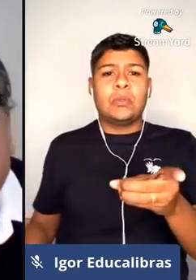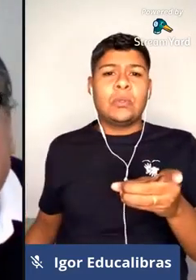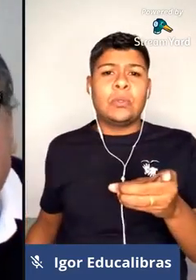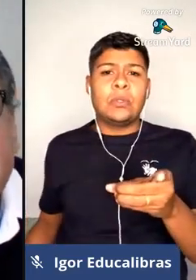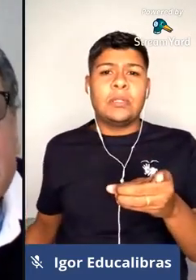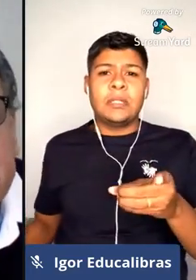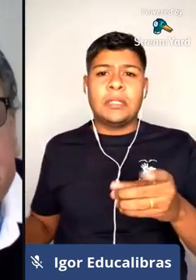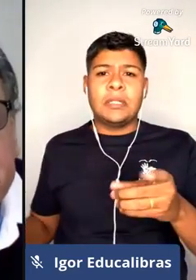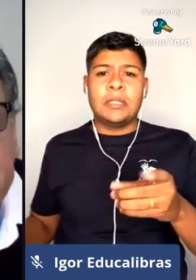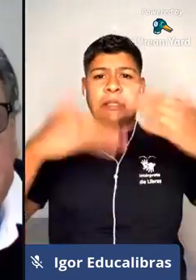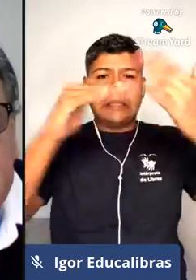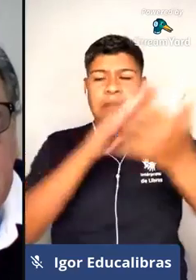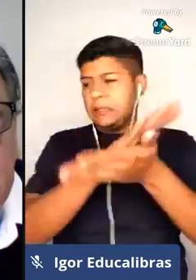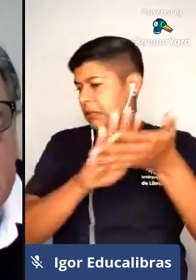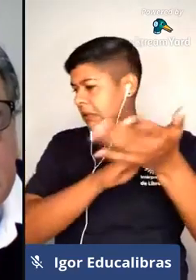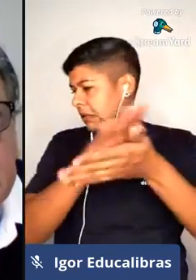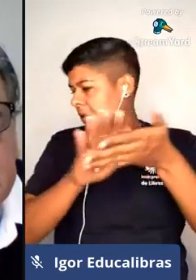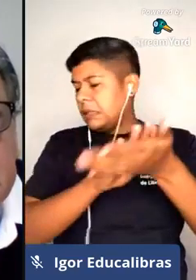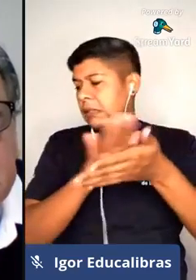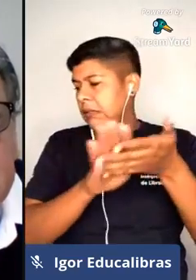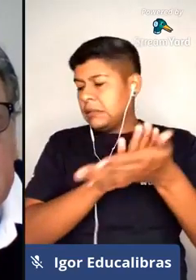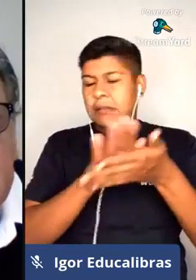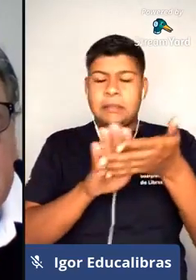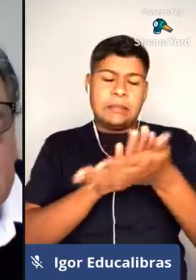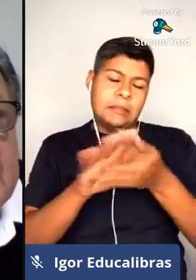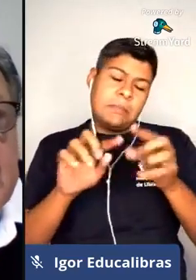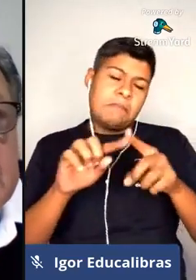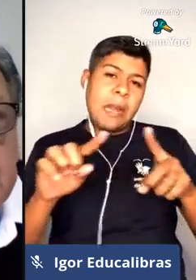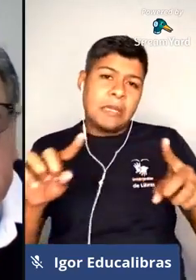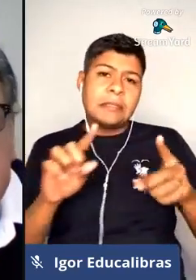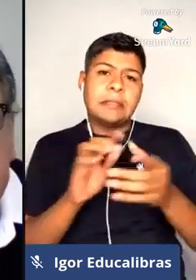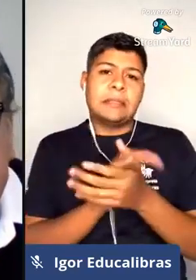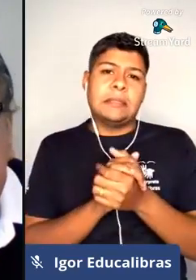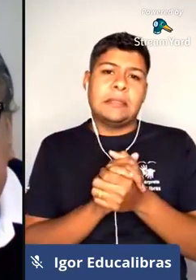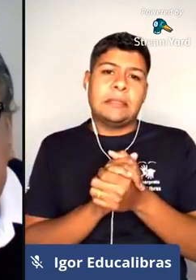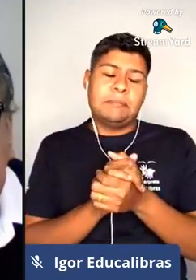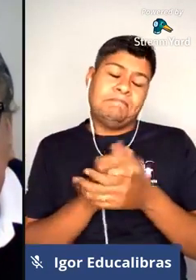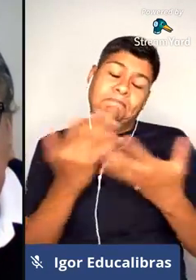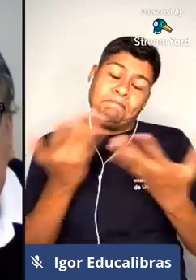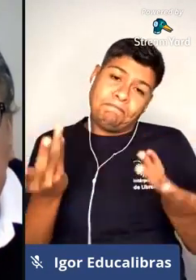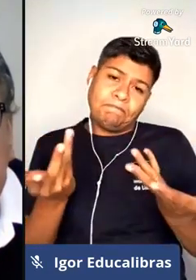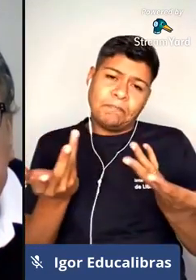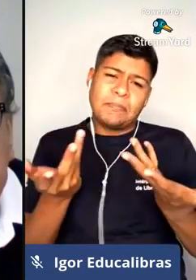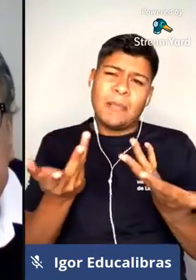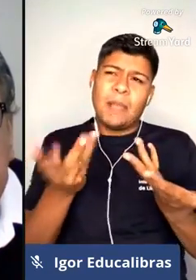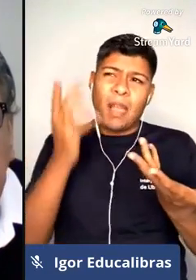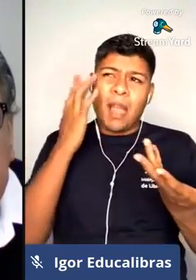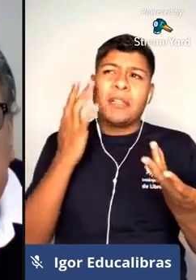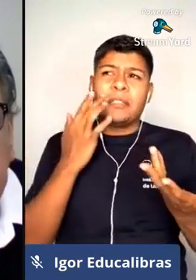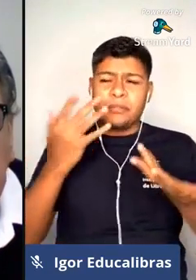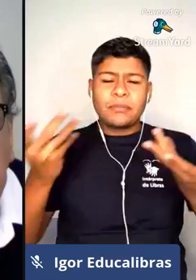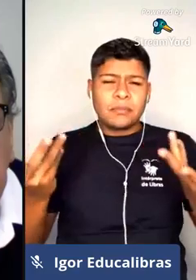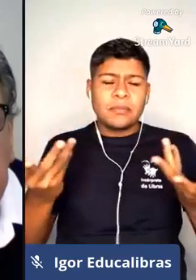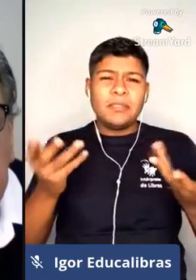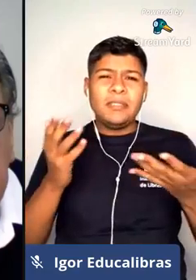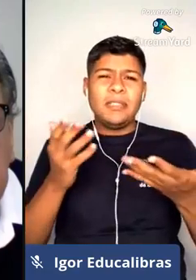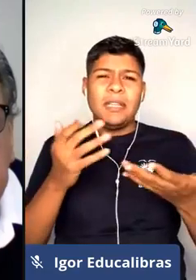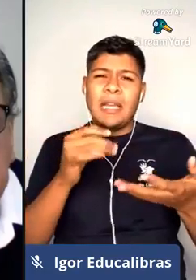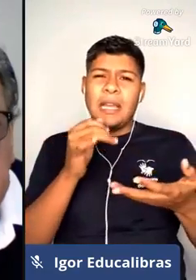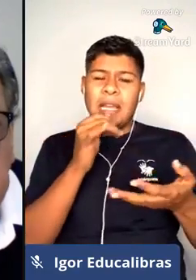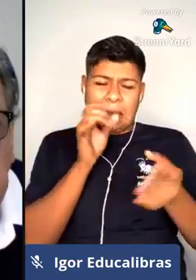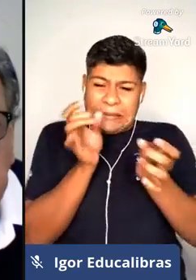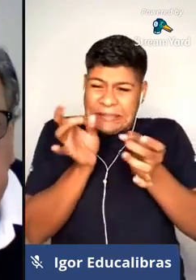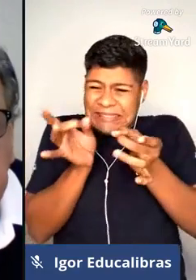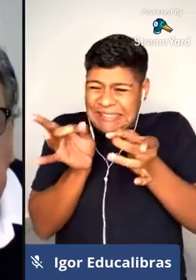andava, isso é democracia, né? Mas é isso, Cid, eu jamais vou